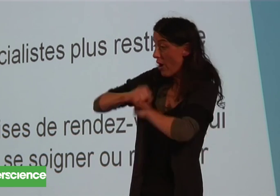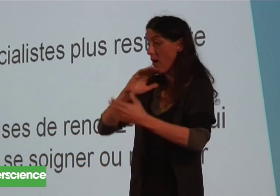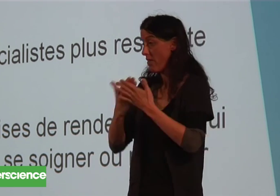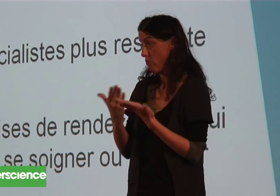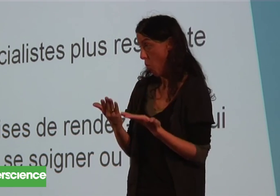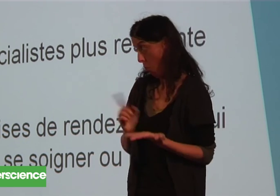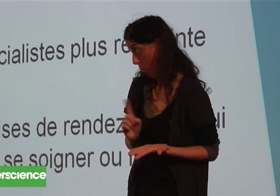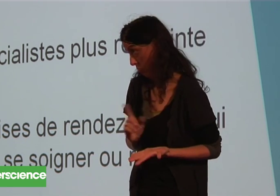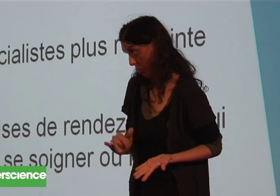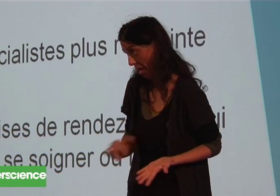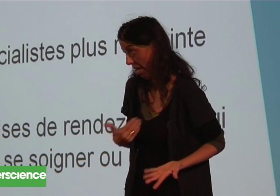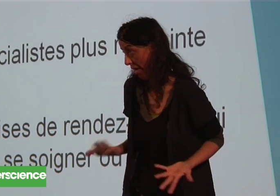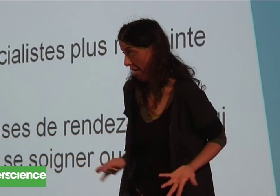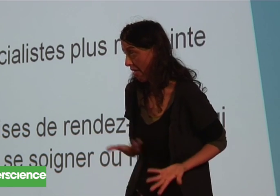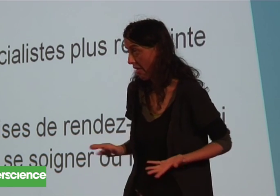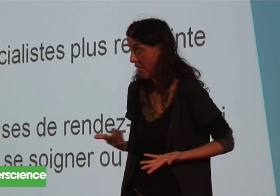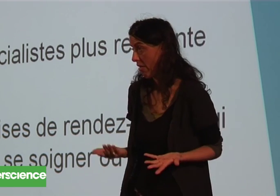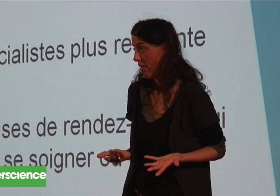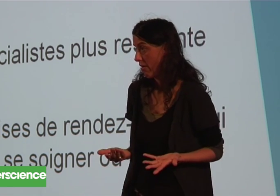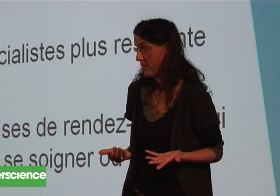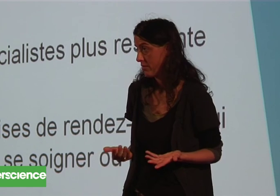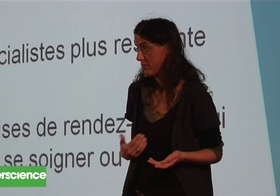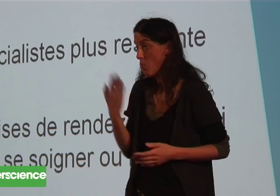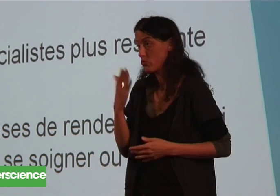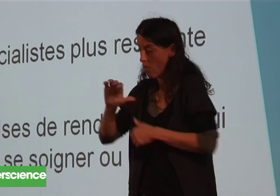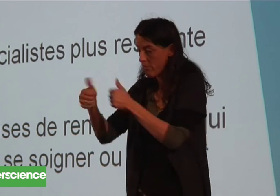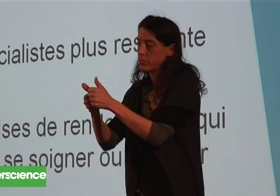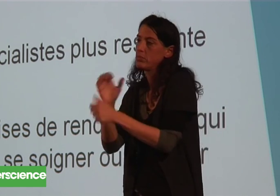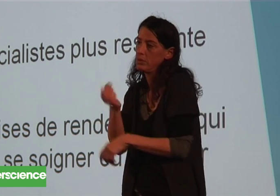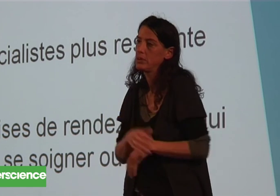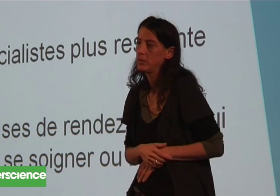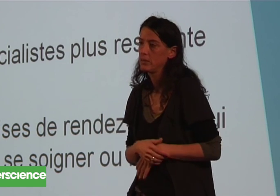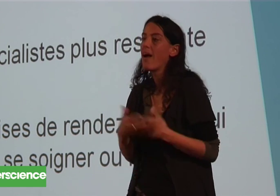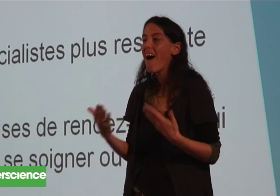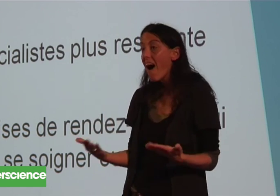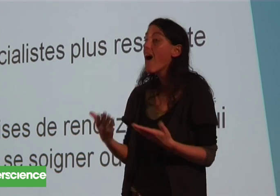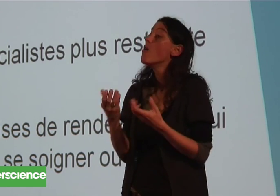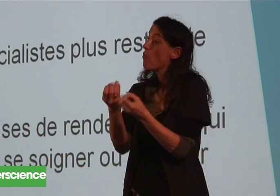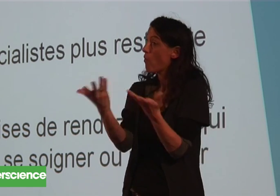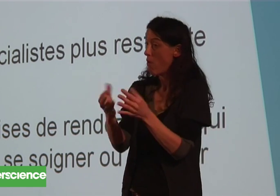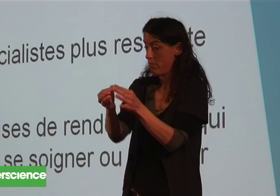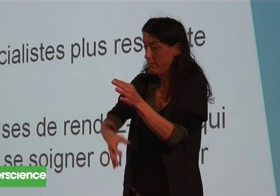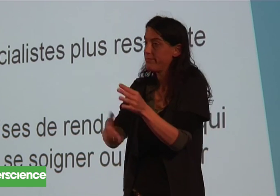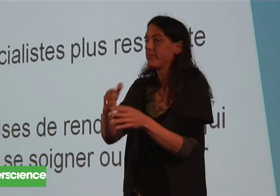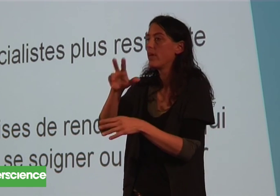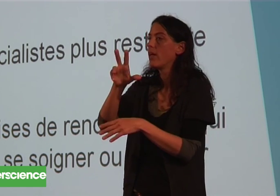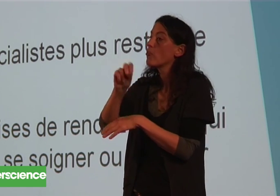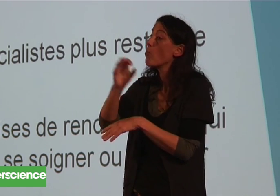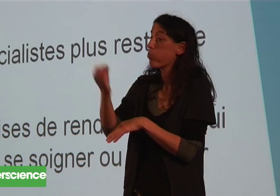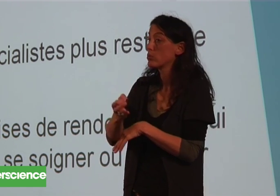Et pour ces personnes, dans 30% des cas, cela va retarder les visites, et pour